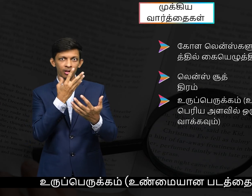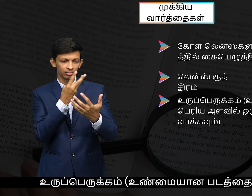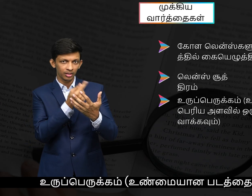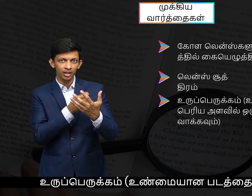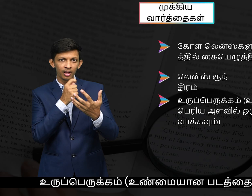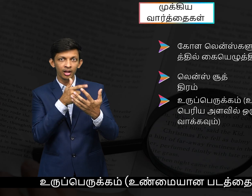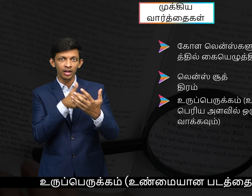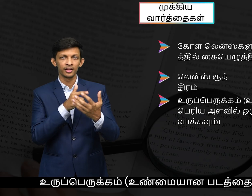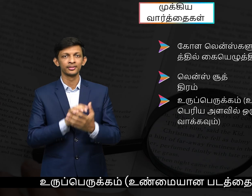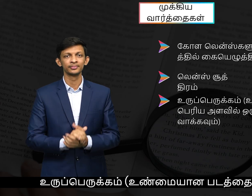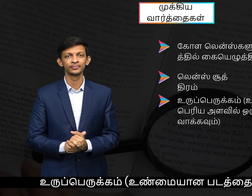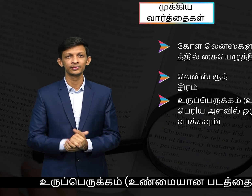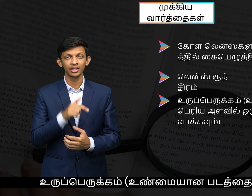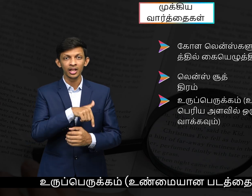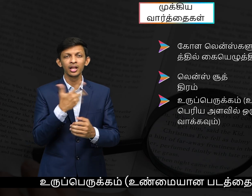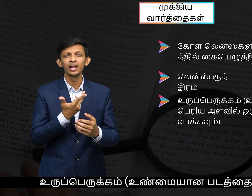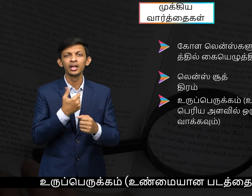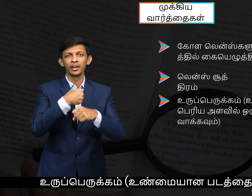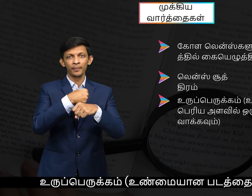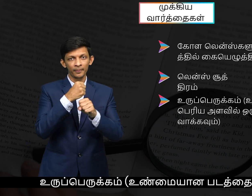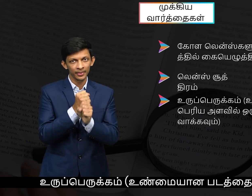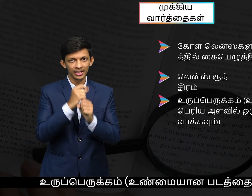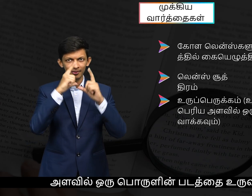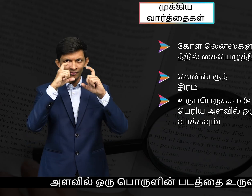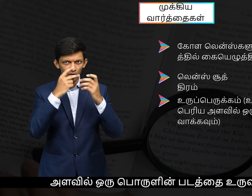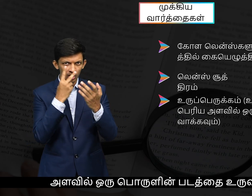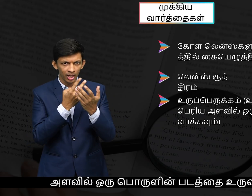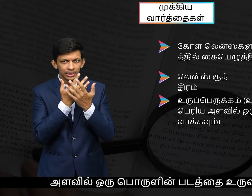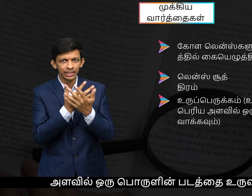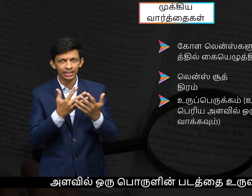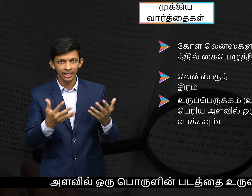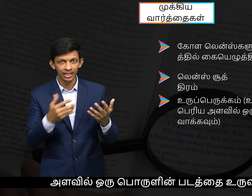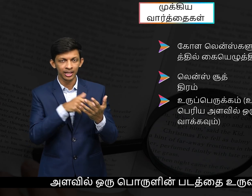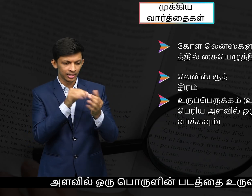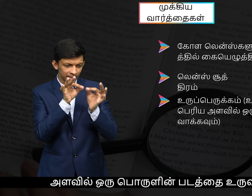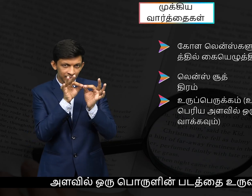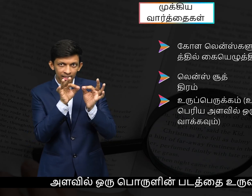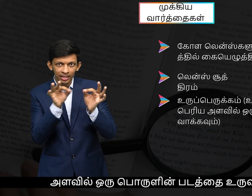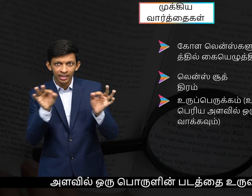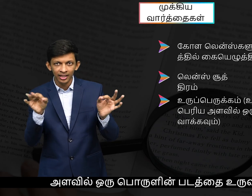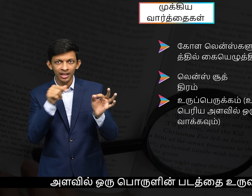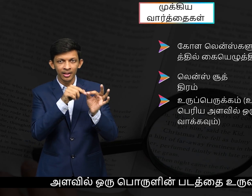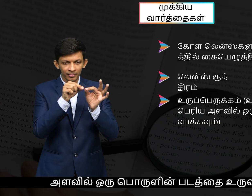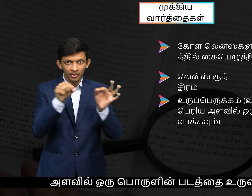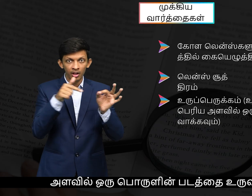உருப்பெருக்கம், அதாவது உண்மையான படத்தை விட பெரிய அளவில் ஒரு பொருளின் படத்தை உருவாக்கும்.